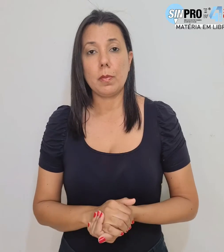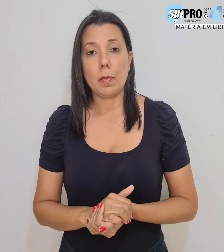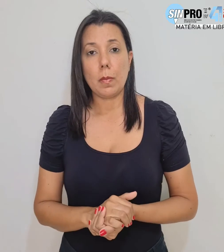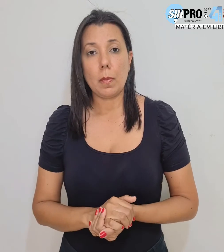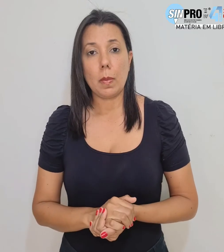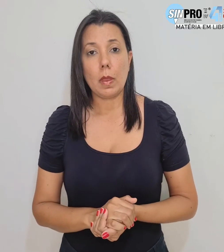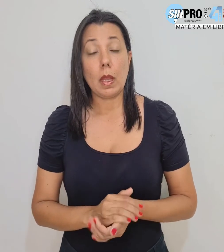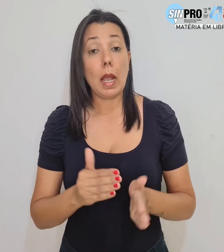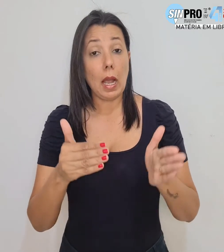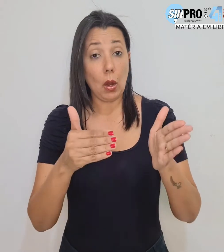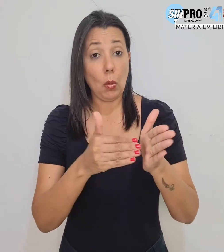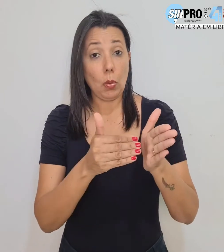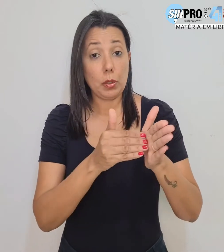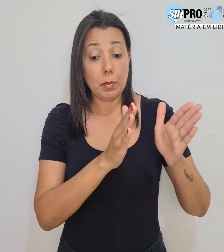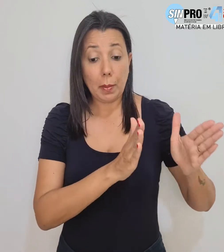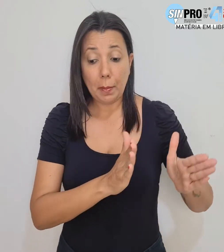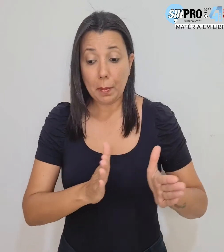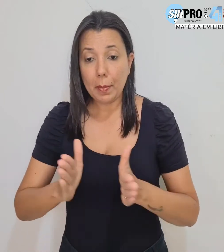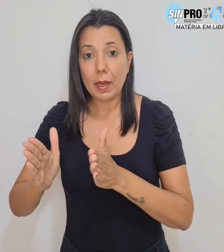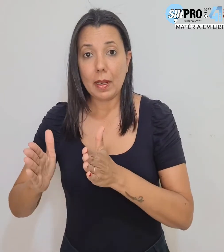Essa última parte do trecho